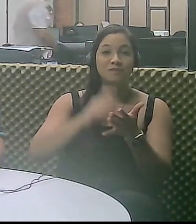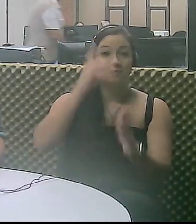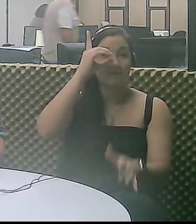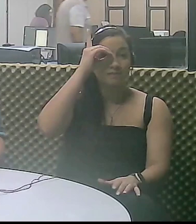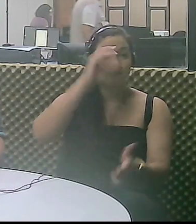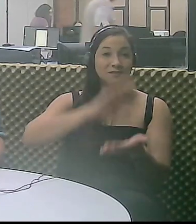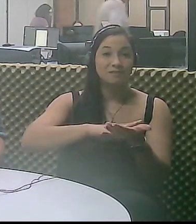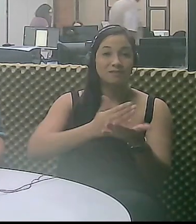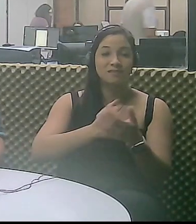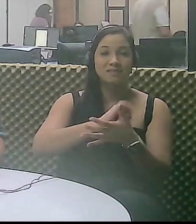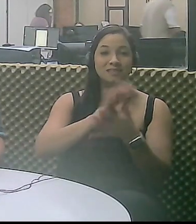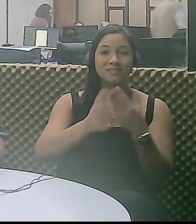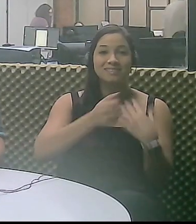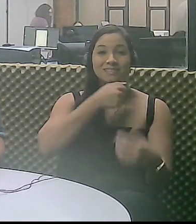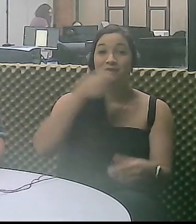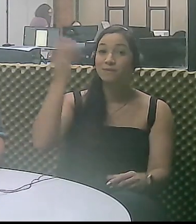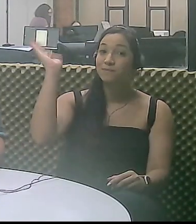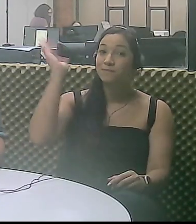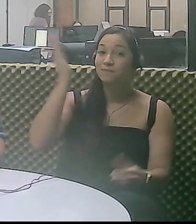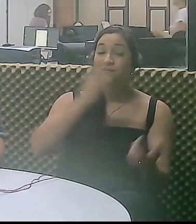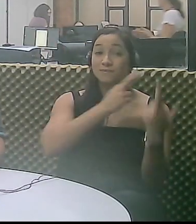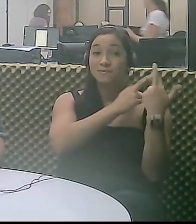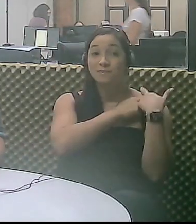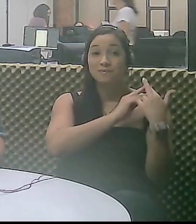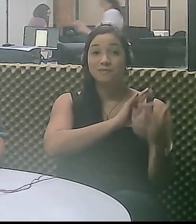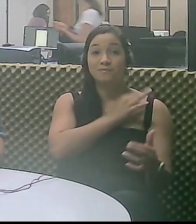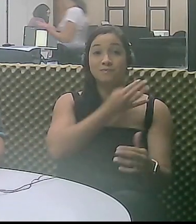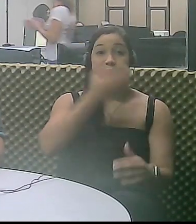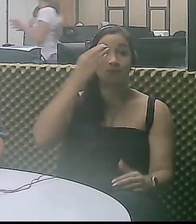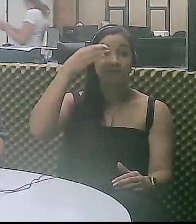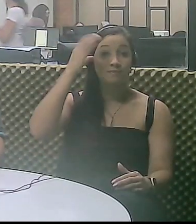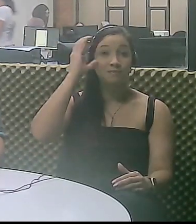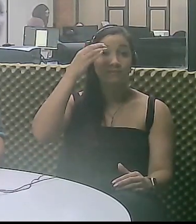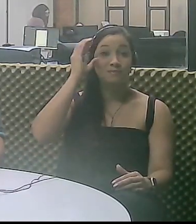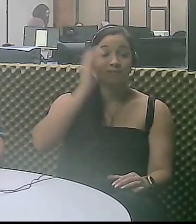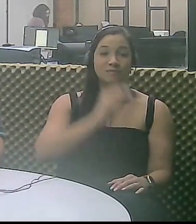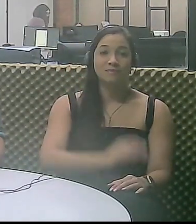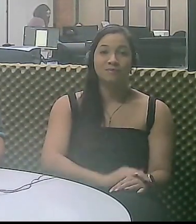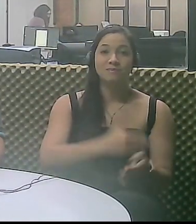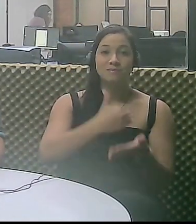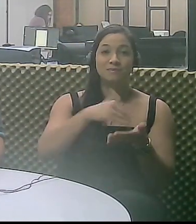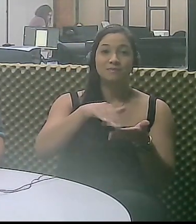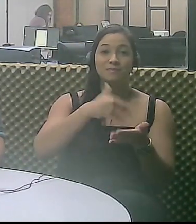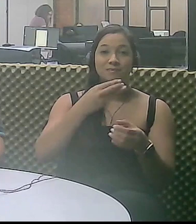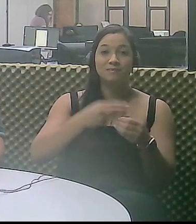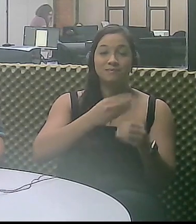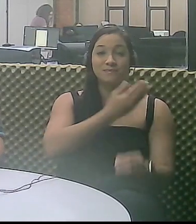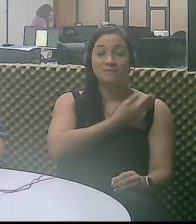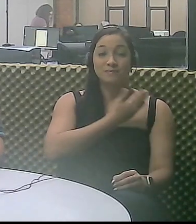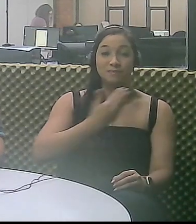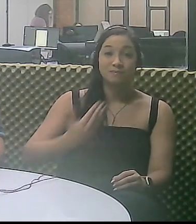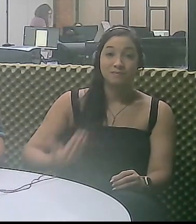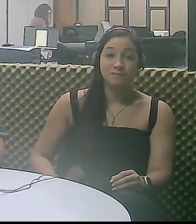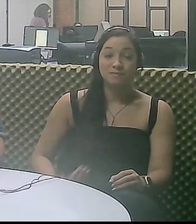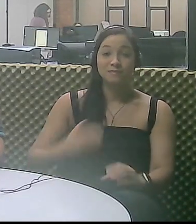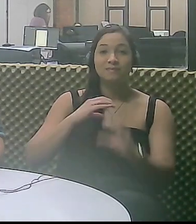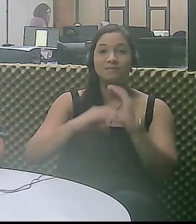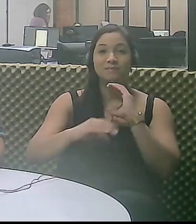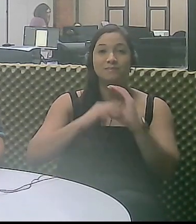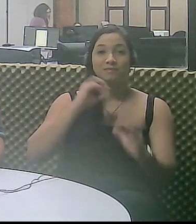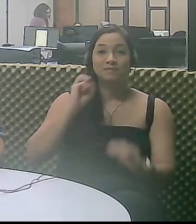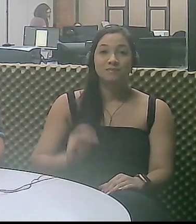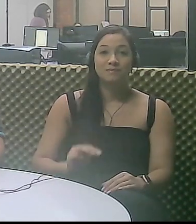Aires, tradução em Libras Amanda Valentim, responsável técnico Cristiano Silva, secretário municipal de